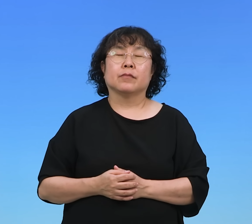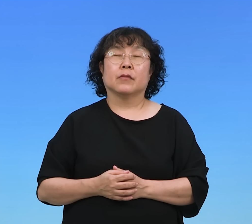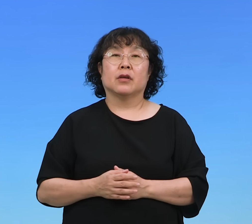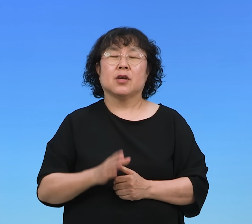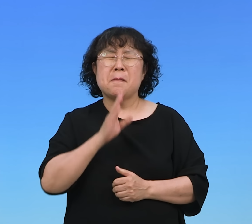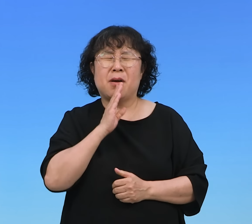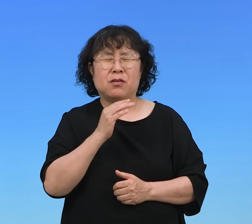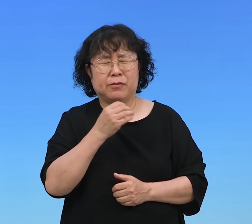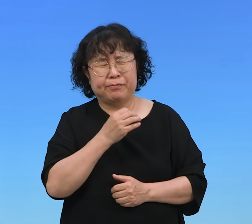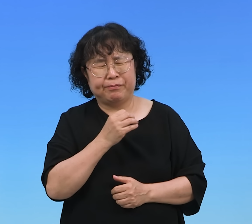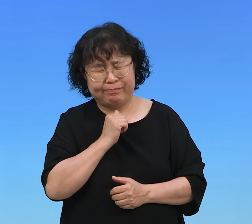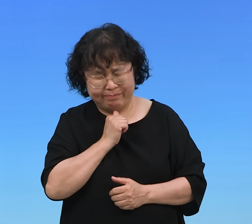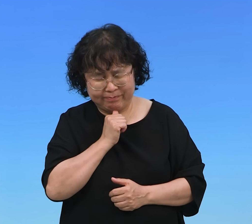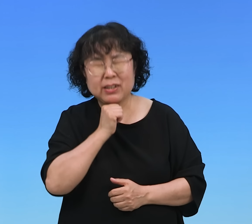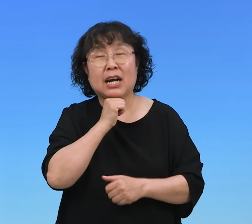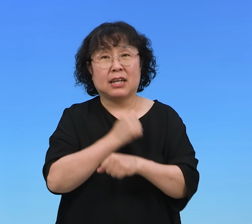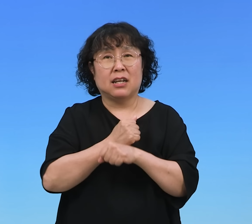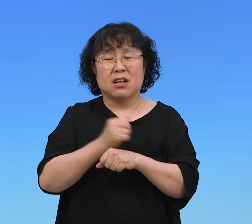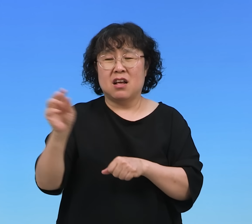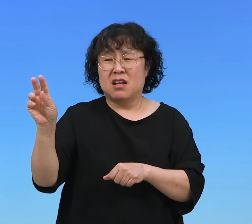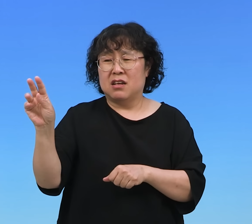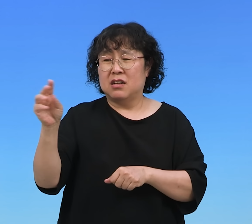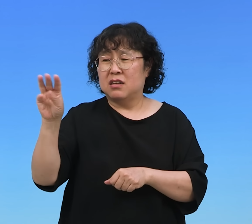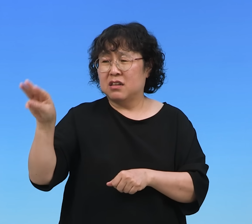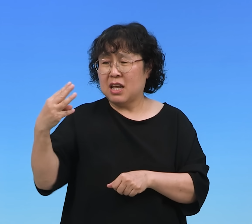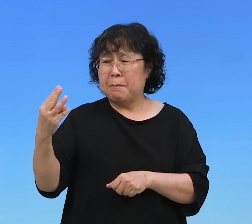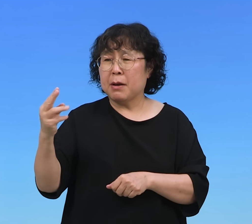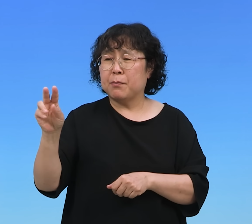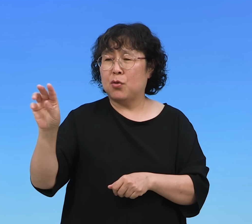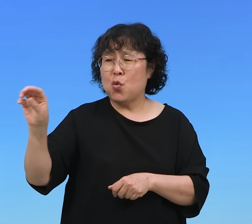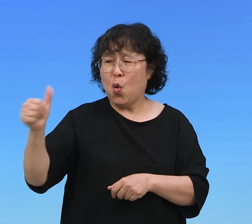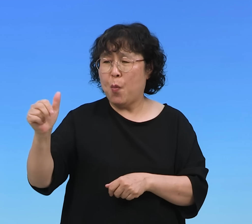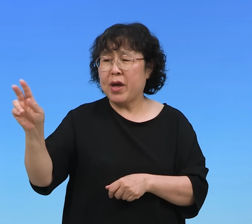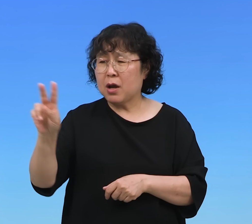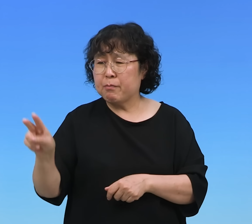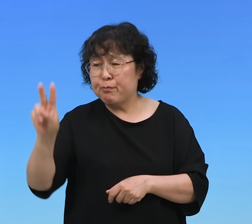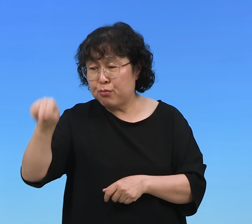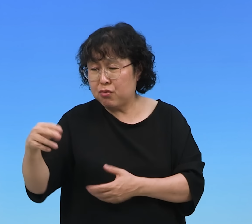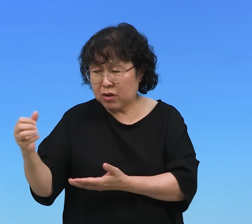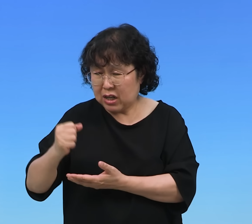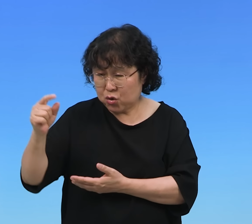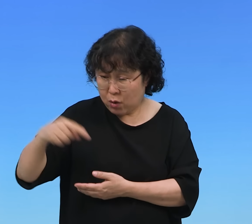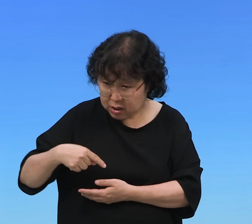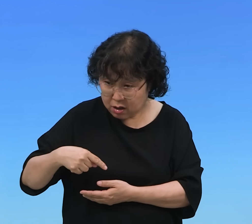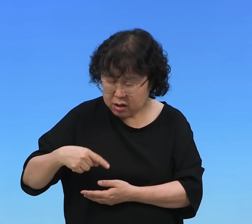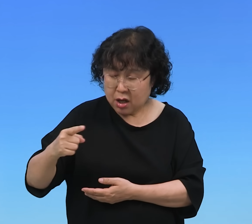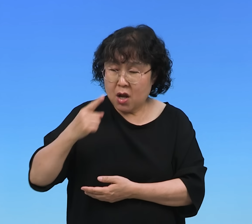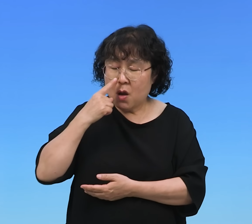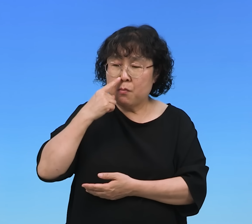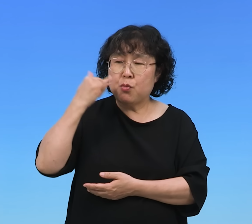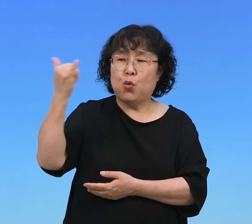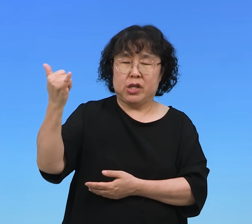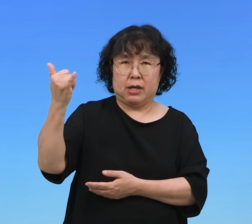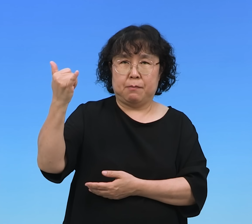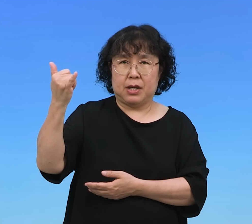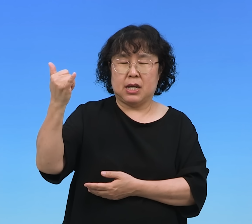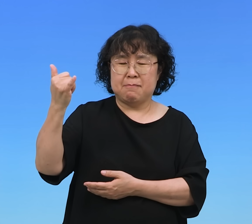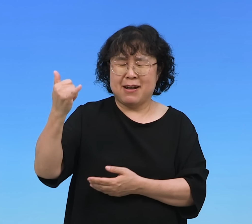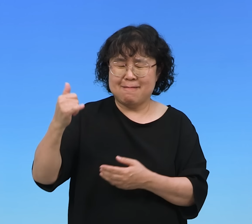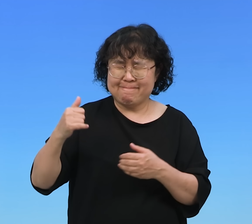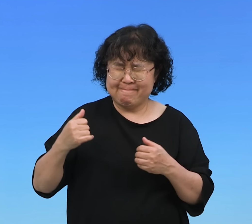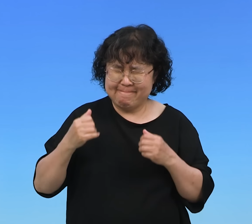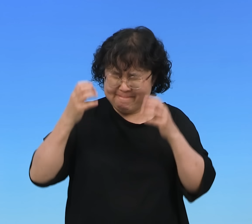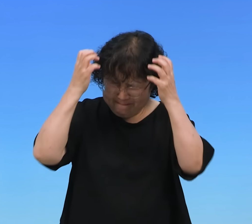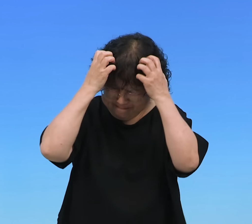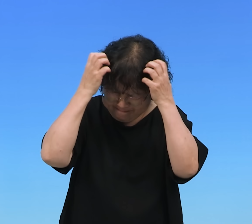참 가난했고요. 300불 들고 왔고, 500불 들고 왔지만, 그 윗대 아버지 어머니 세대에서